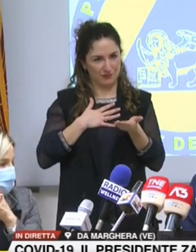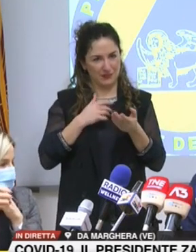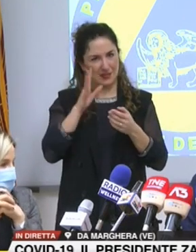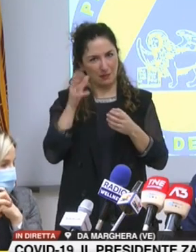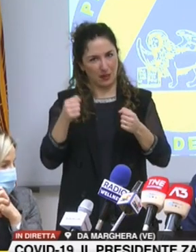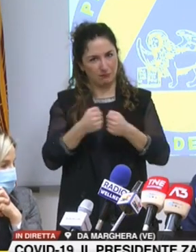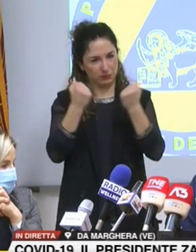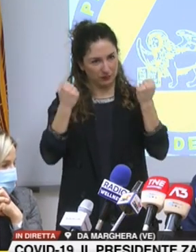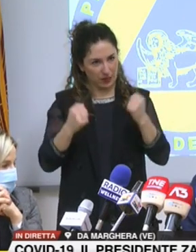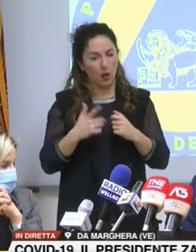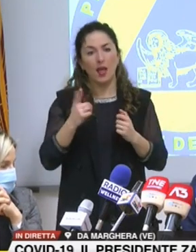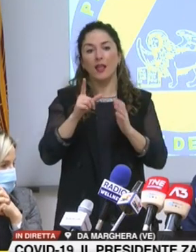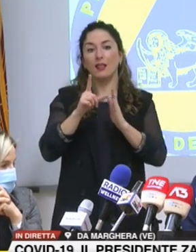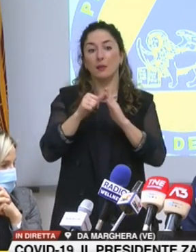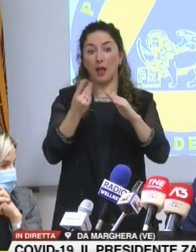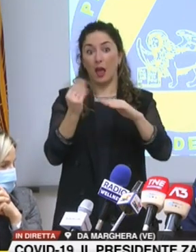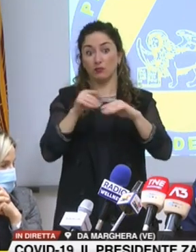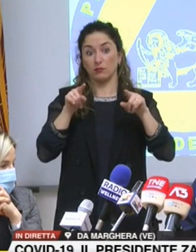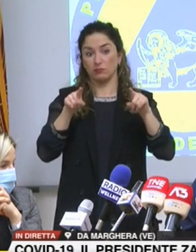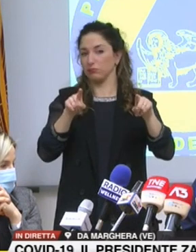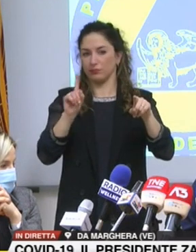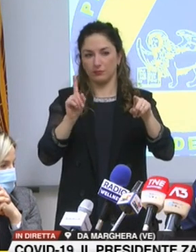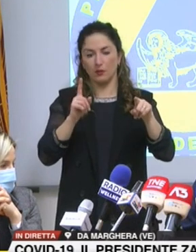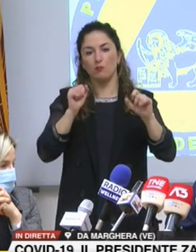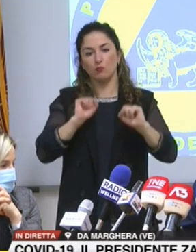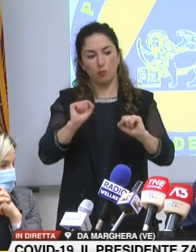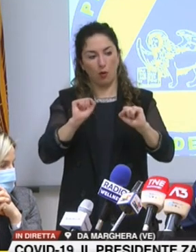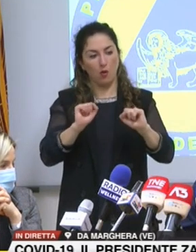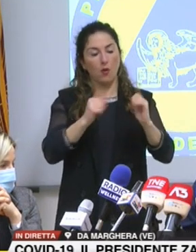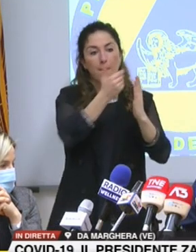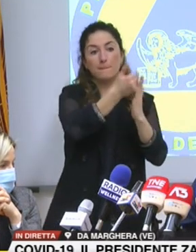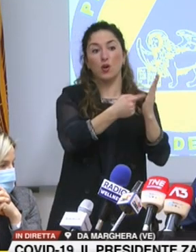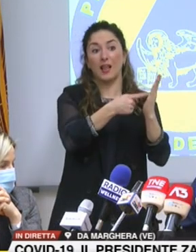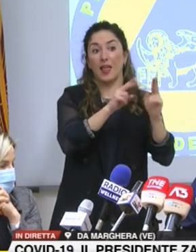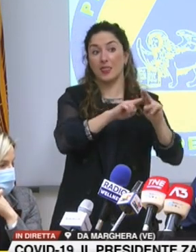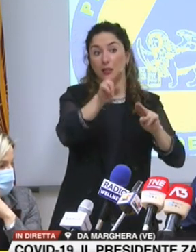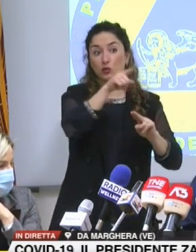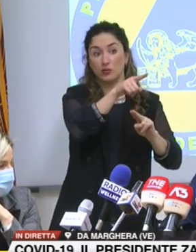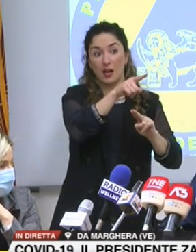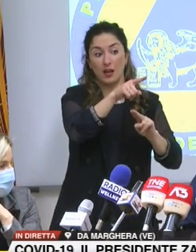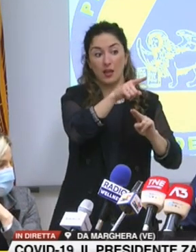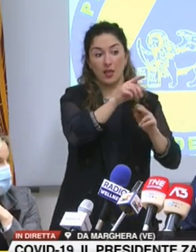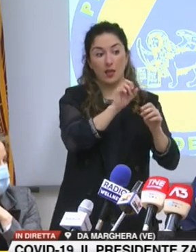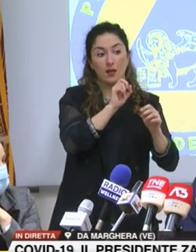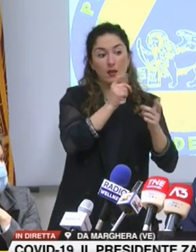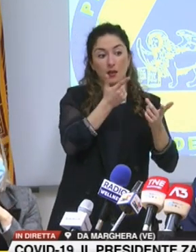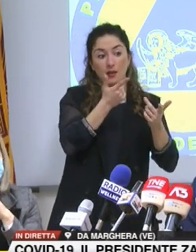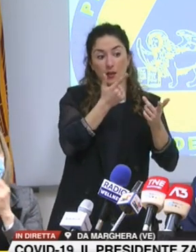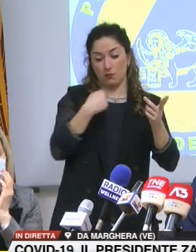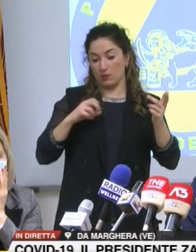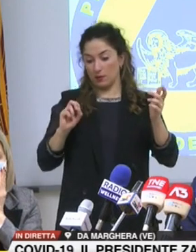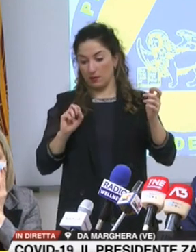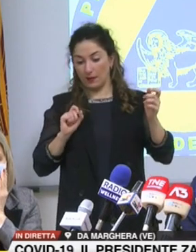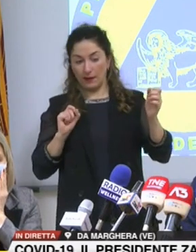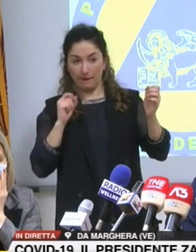i tempi di aggiornamento non sono perfettamente allineati. Basta che il portale nazionale sia pubblicato un minuto prima del nostro invio delle 22,